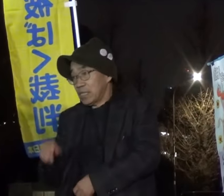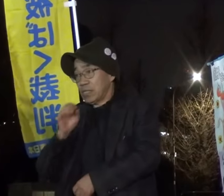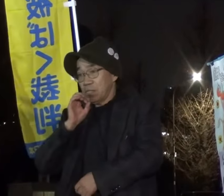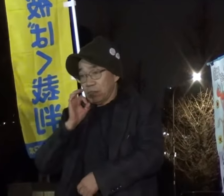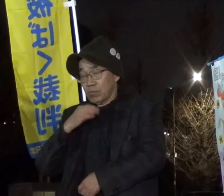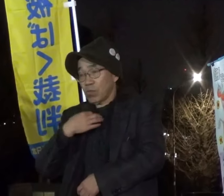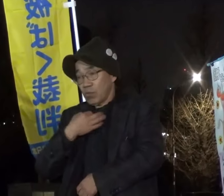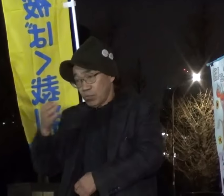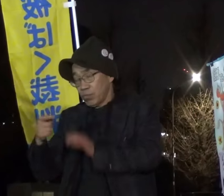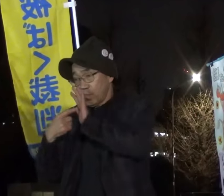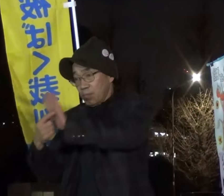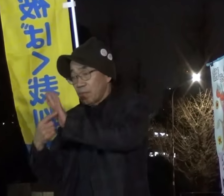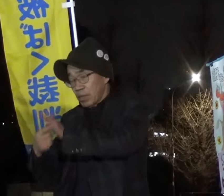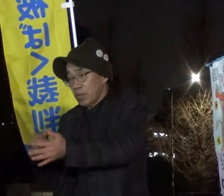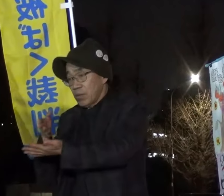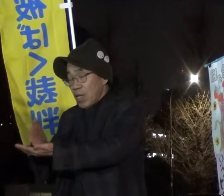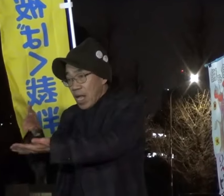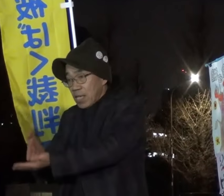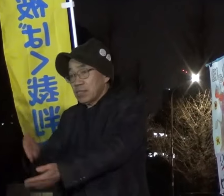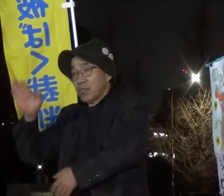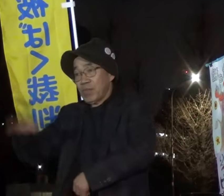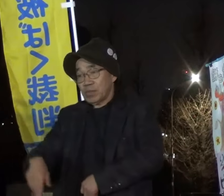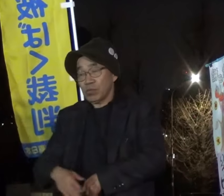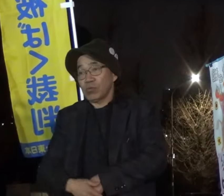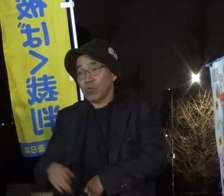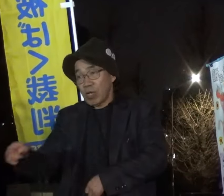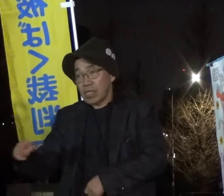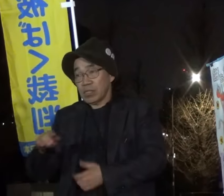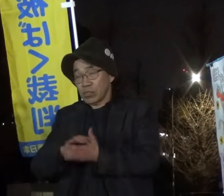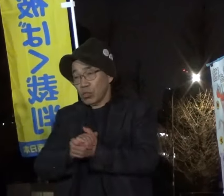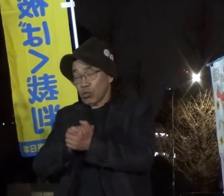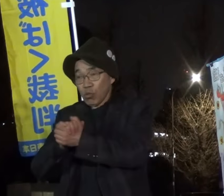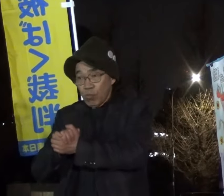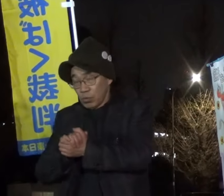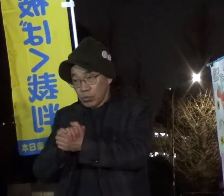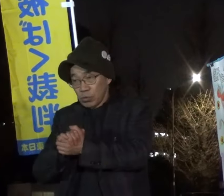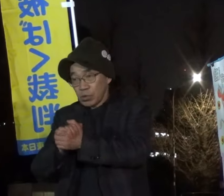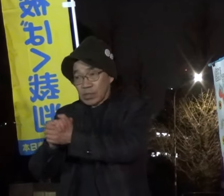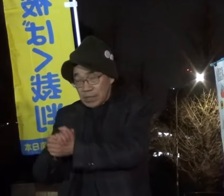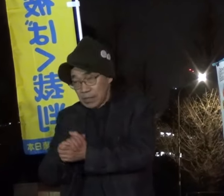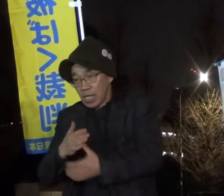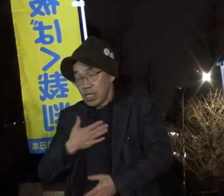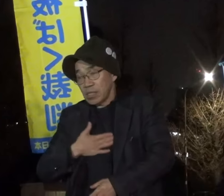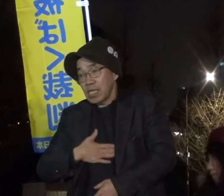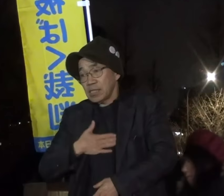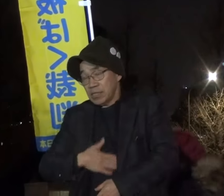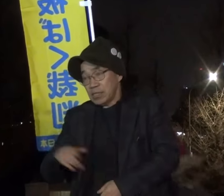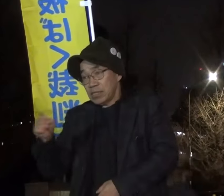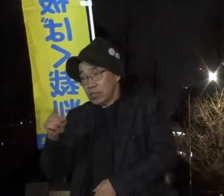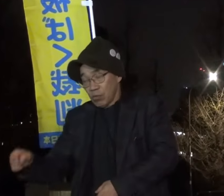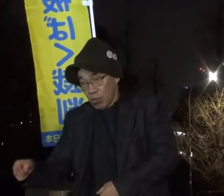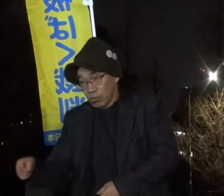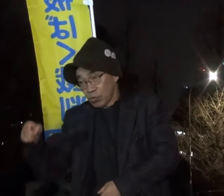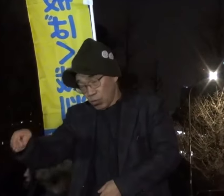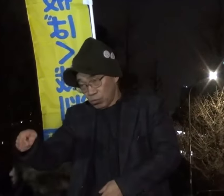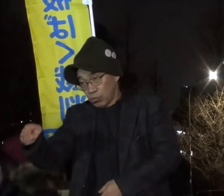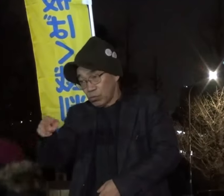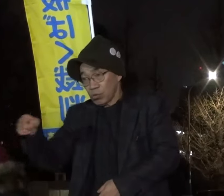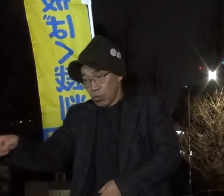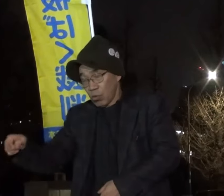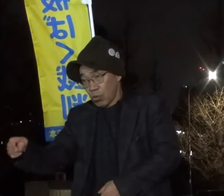本当に自分の子供、家族、知人、友人を危険に目に合わせる、そういう仕事をしているんじゃないです